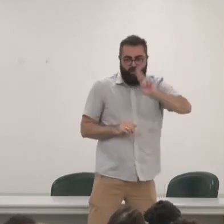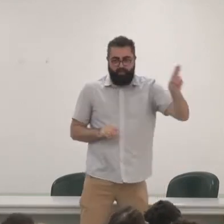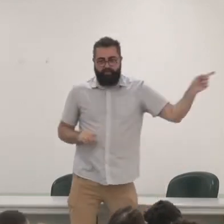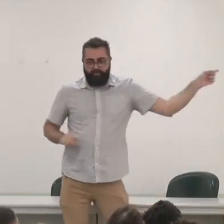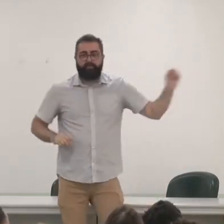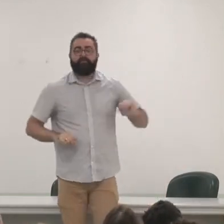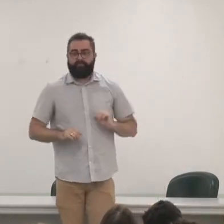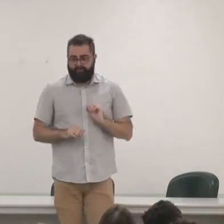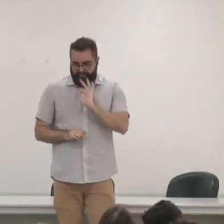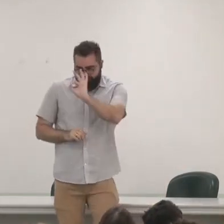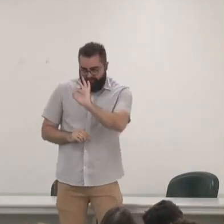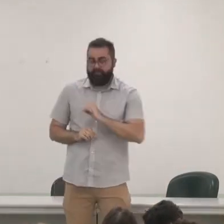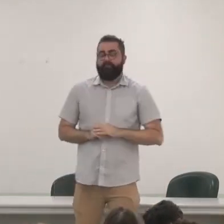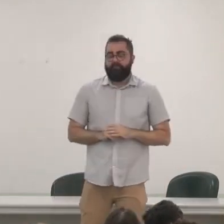que é o Mendes Vers,